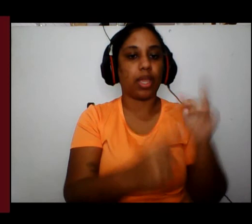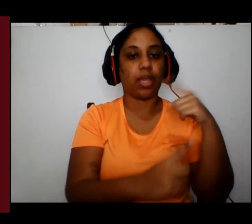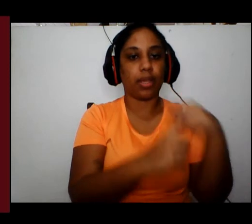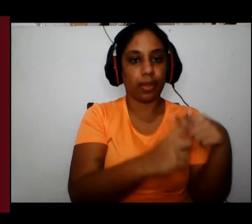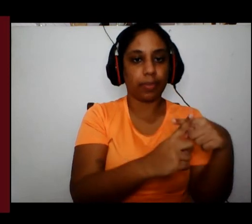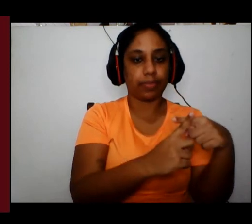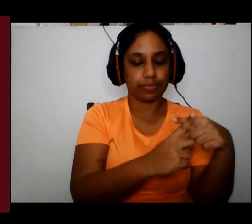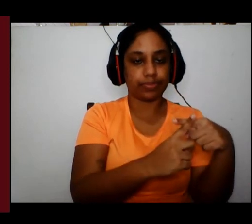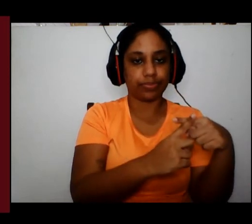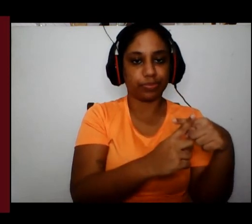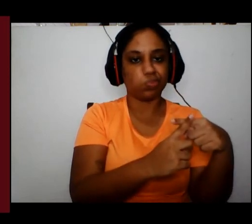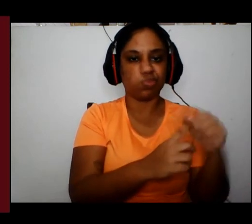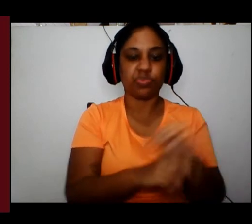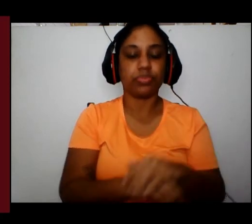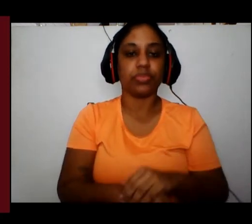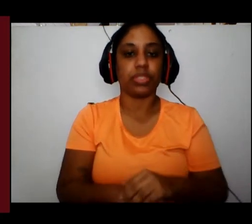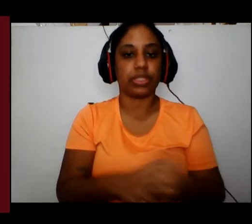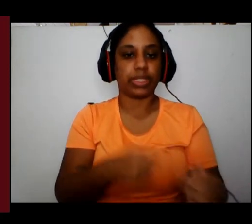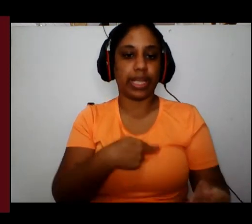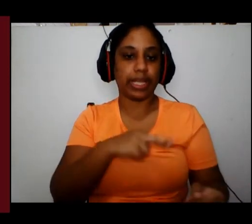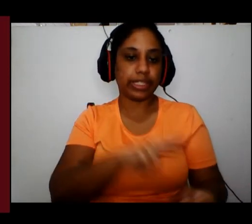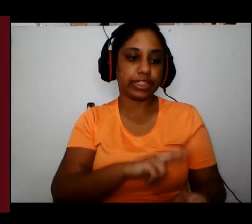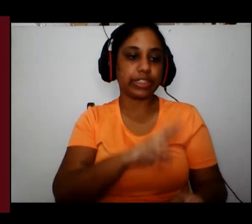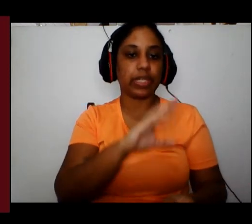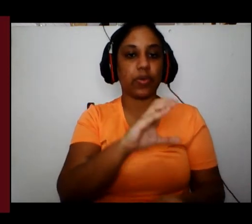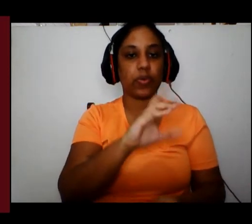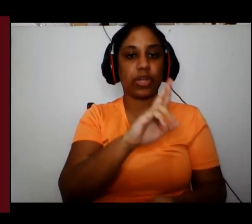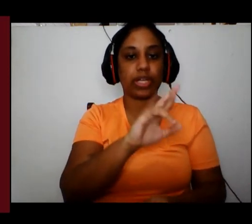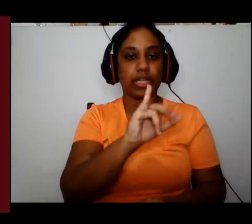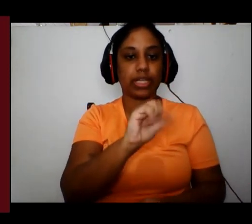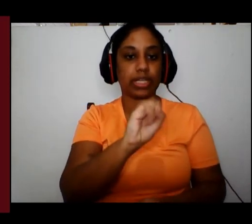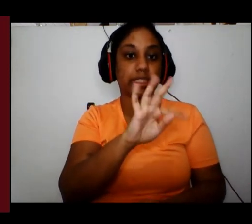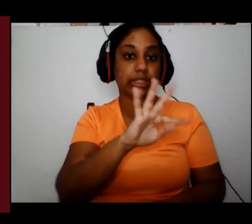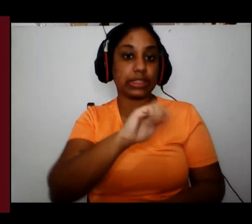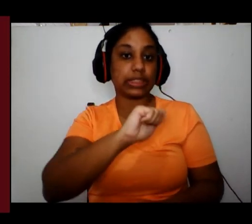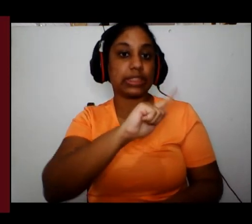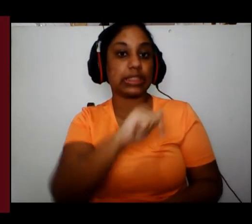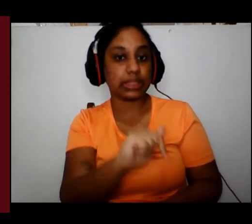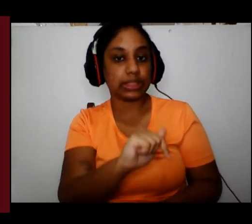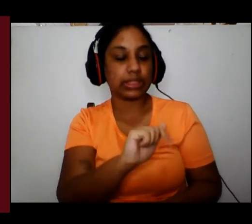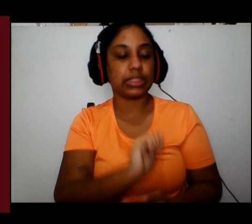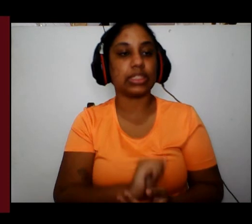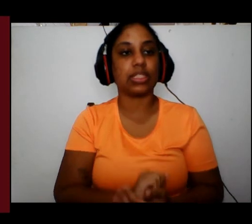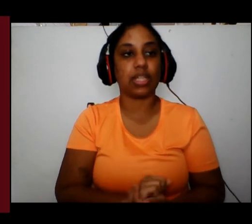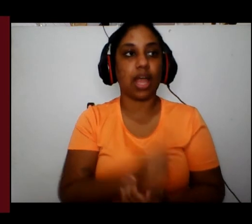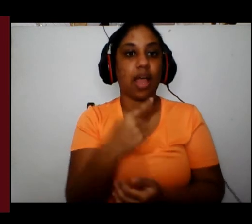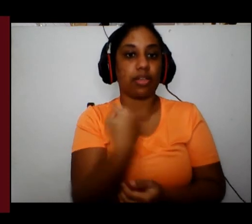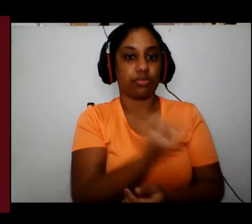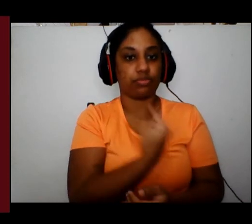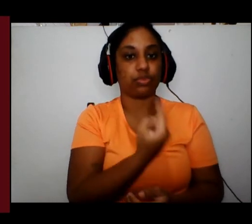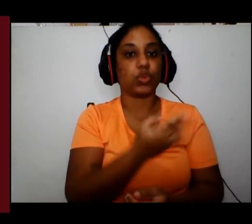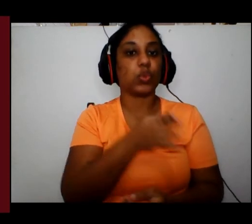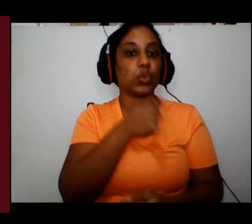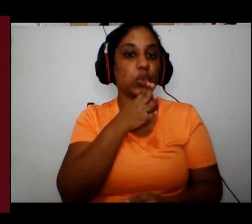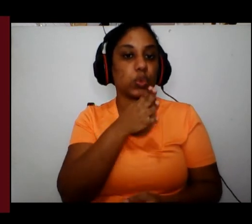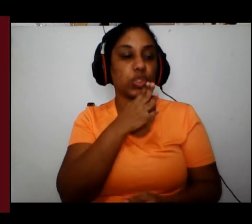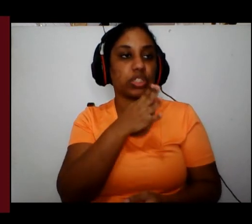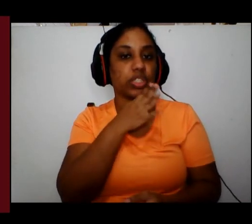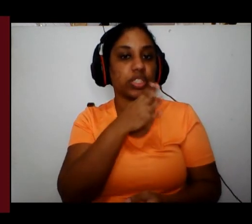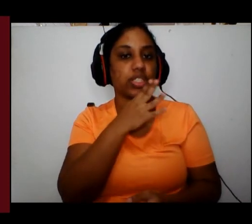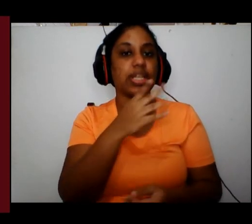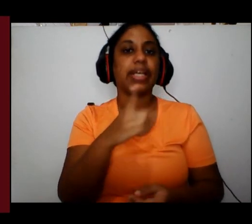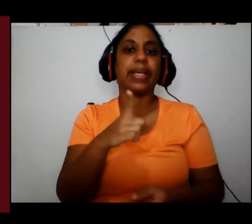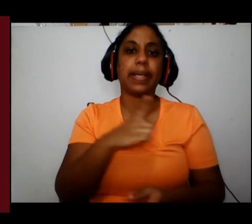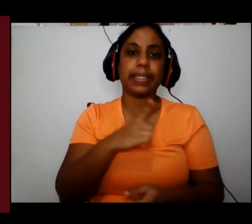versão bíblica, que é a história segundo a nossa religião, a minha religião e a de vocês, eu acredito, nós